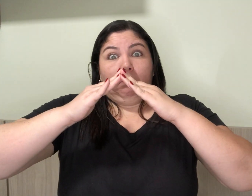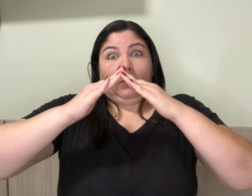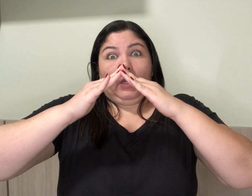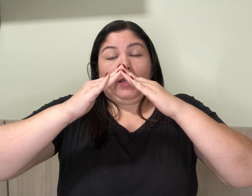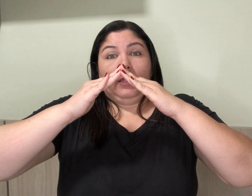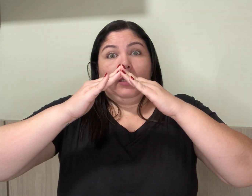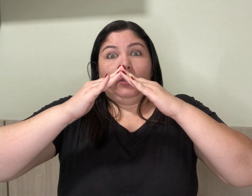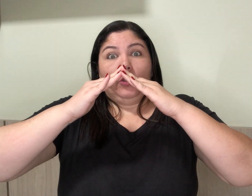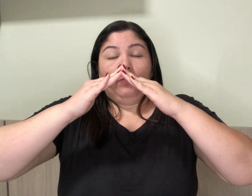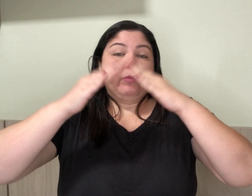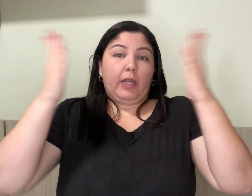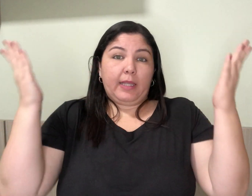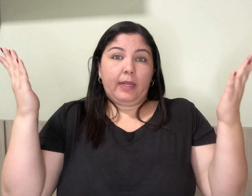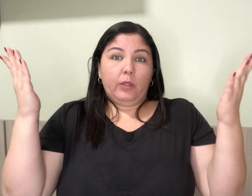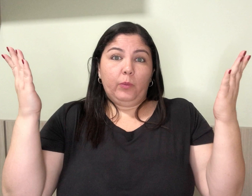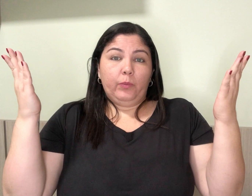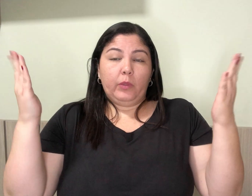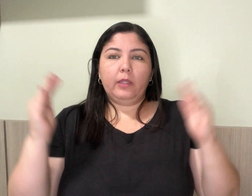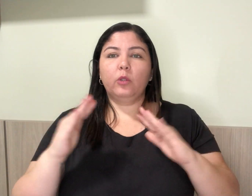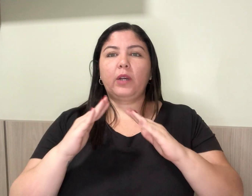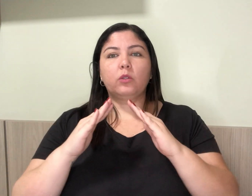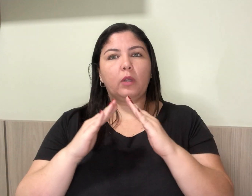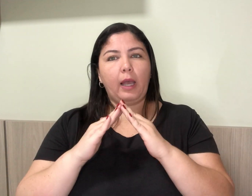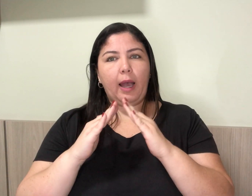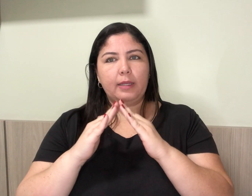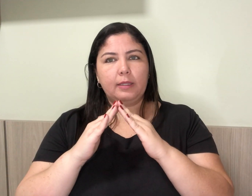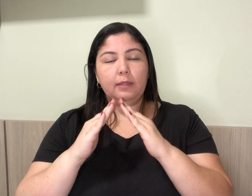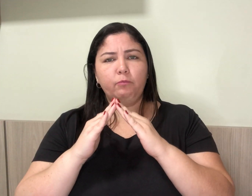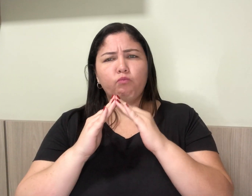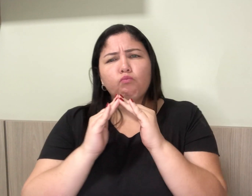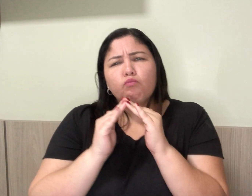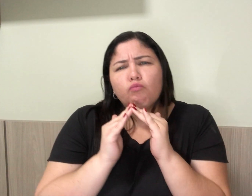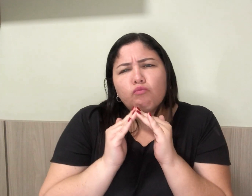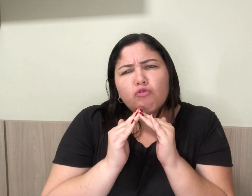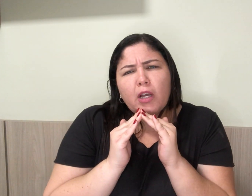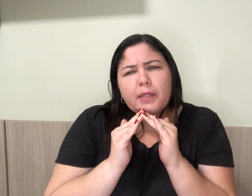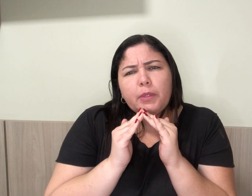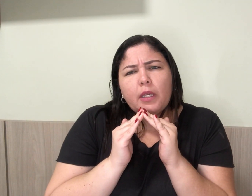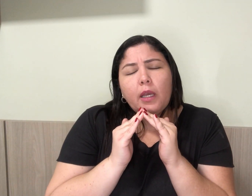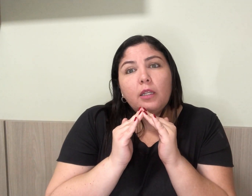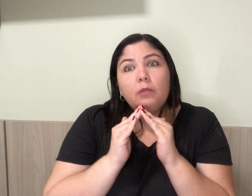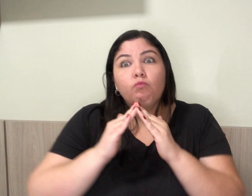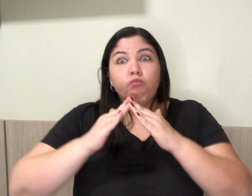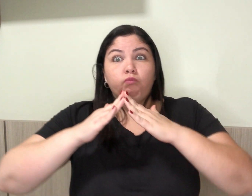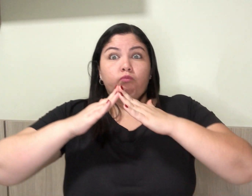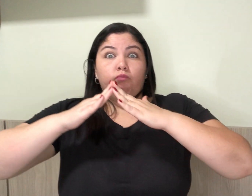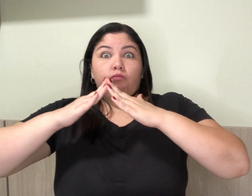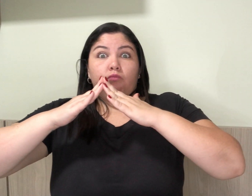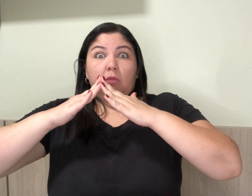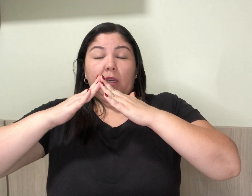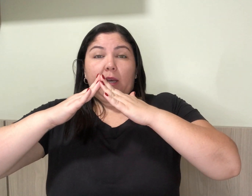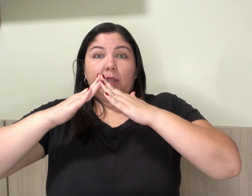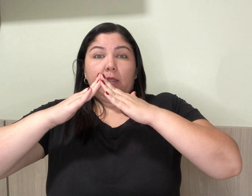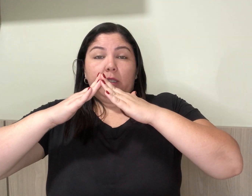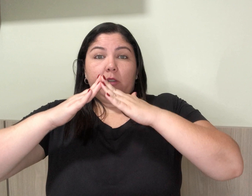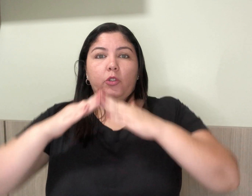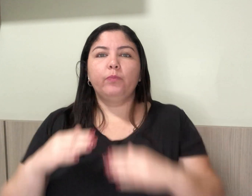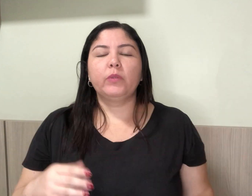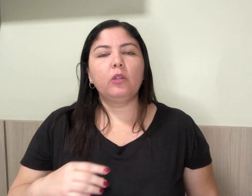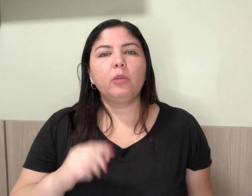e casa grande, casarão, né? Então, eu faço casa pequena e casa grande. Então,